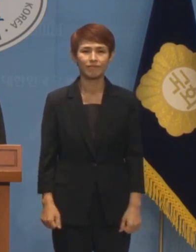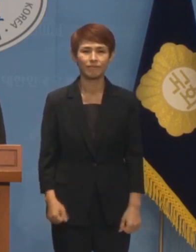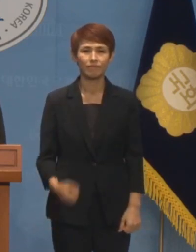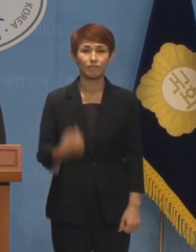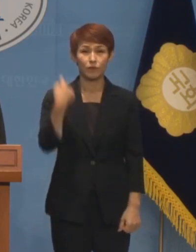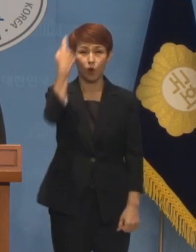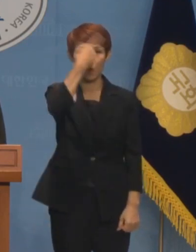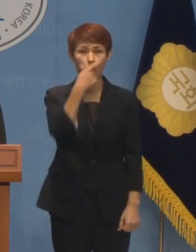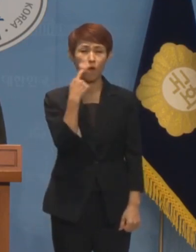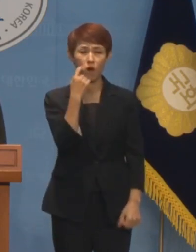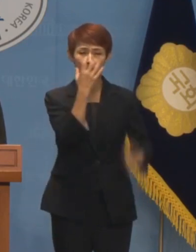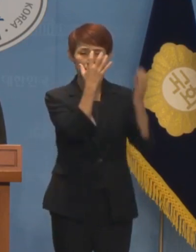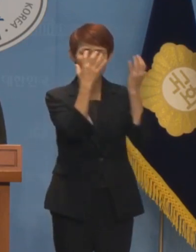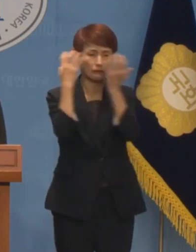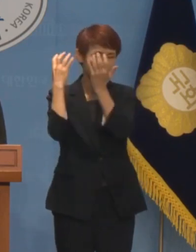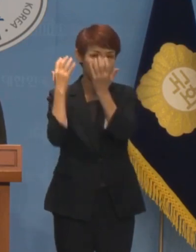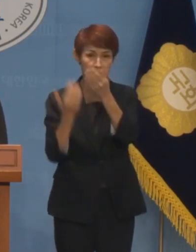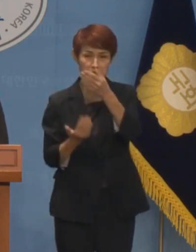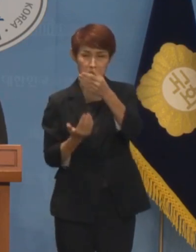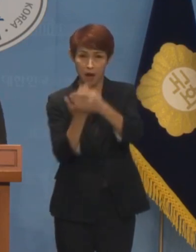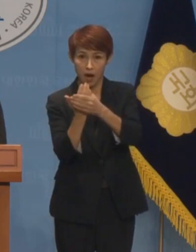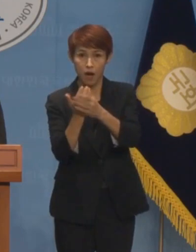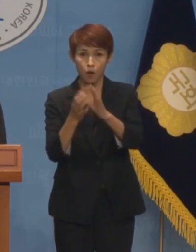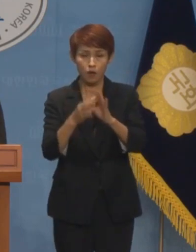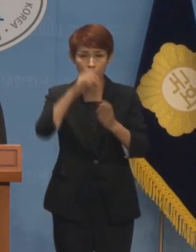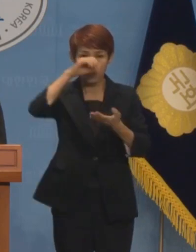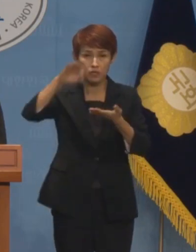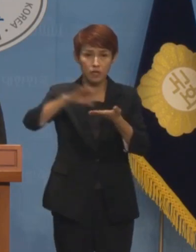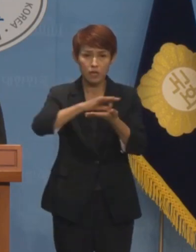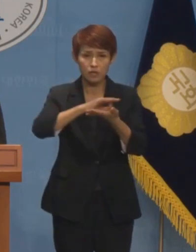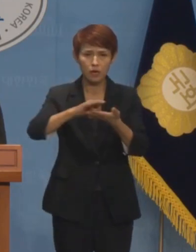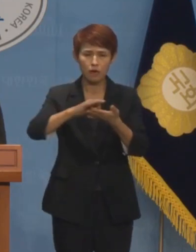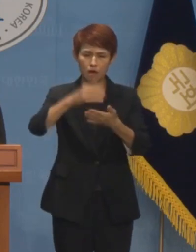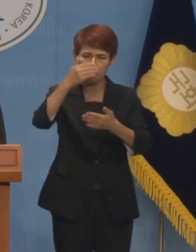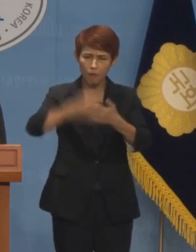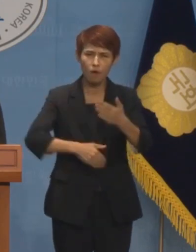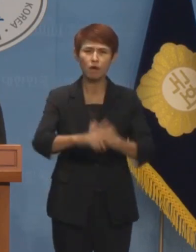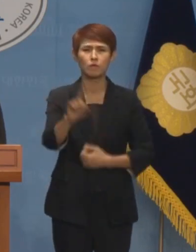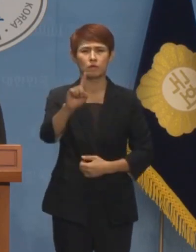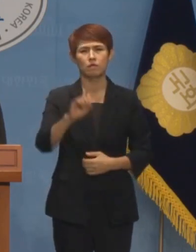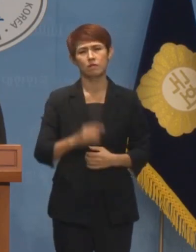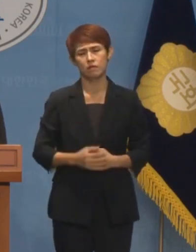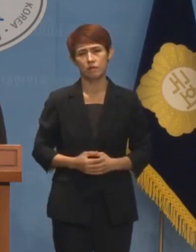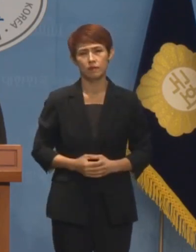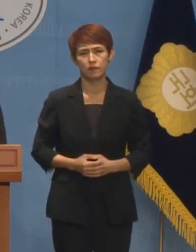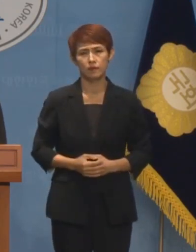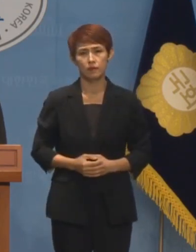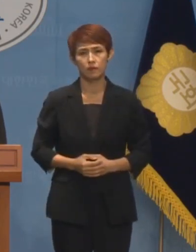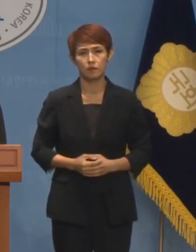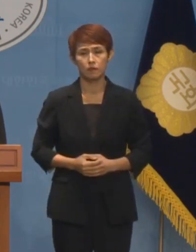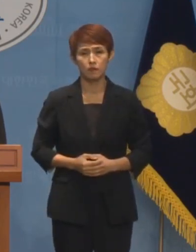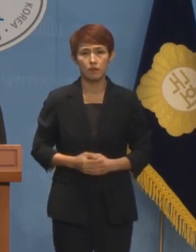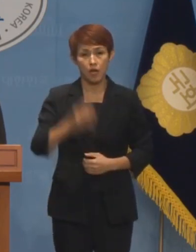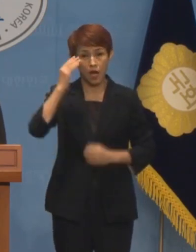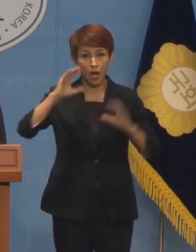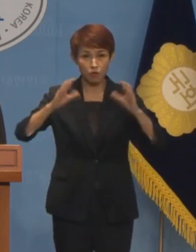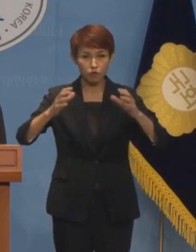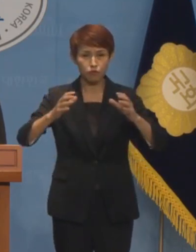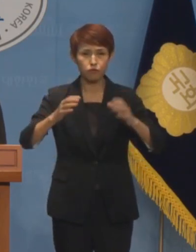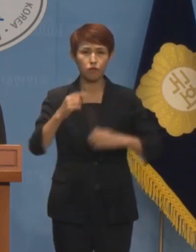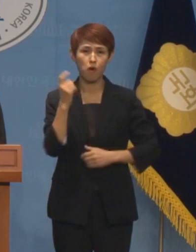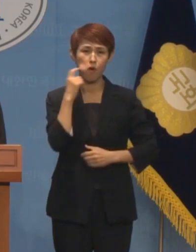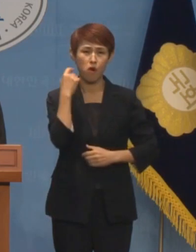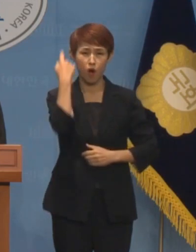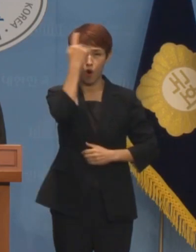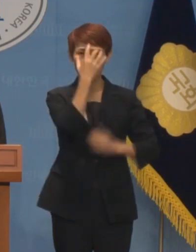딥페이크 재난 상황에 관련 예산은 오히려 삭감되었습니다. 온 나라가 딥페이크